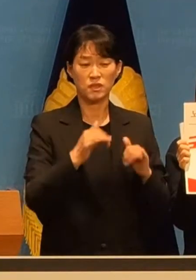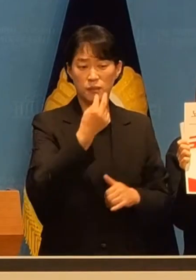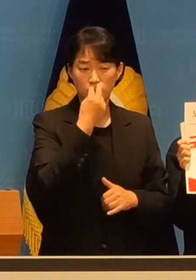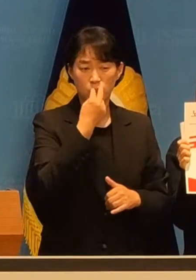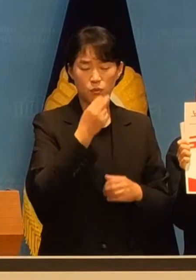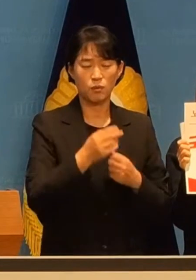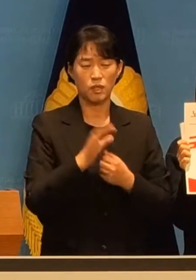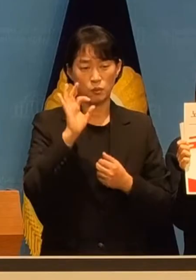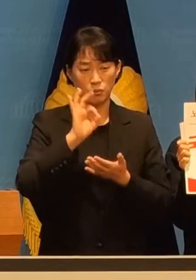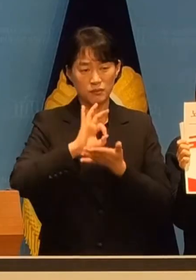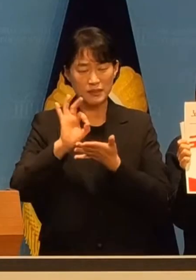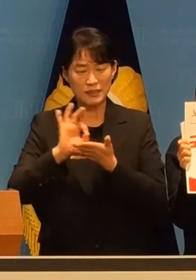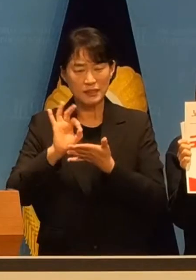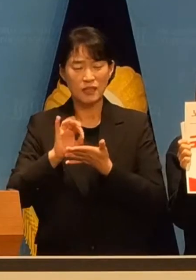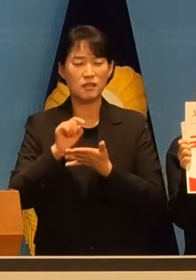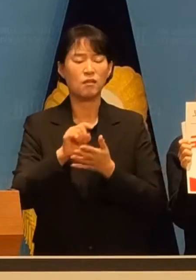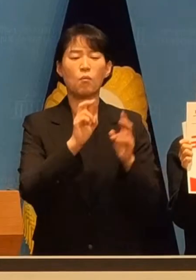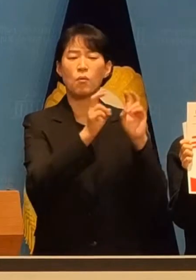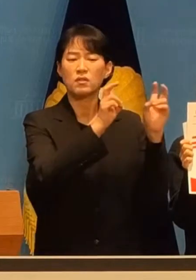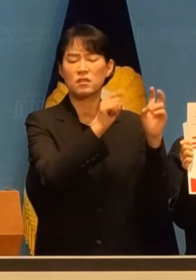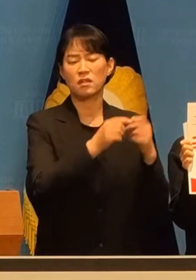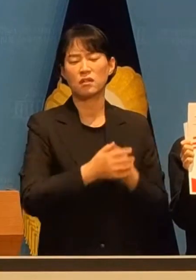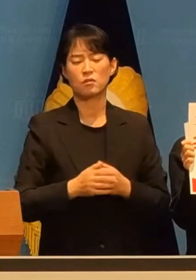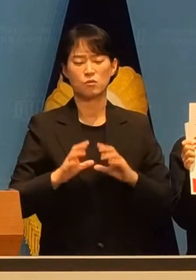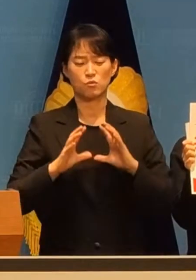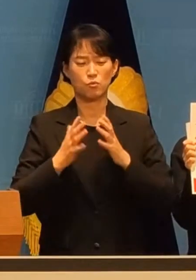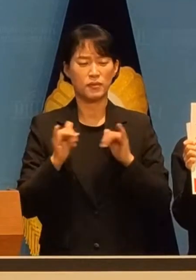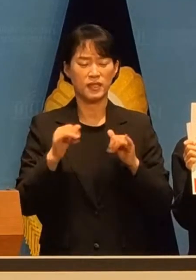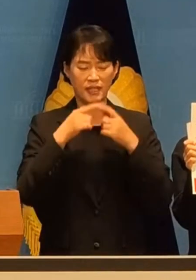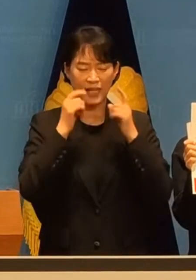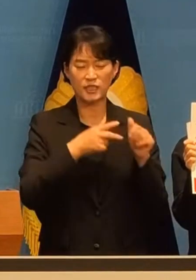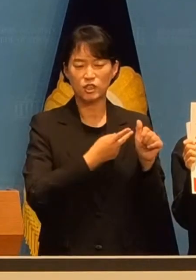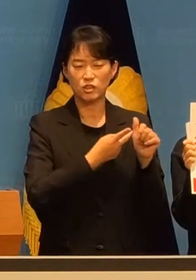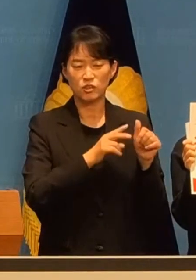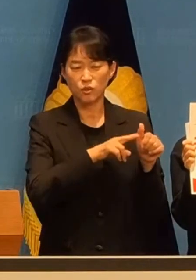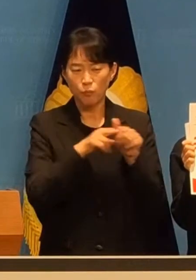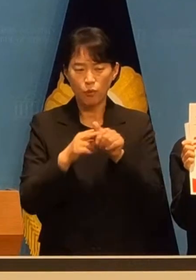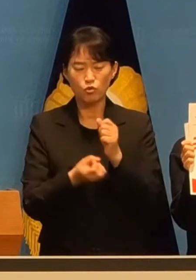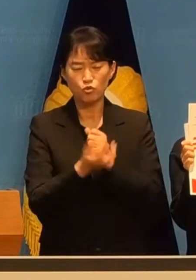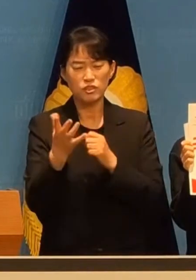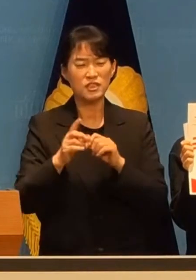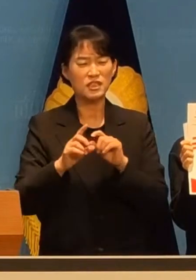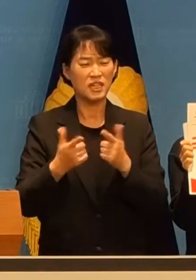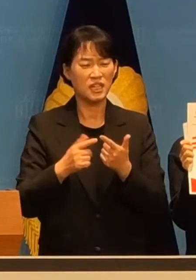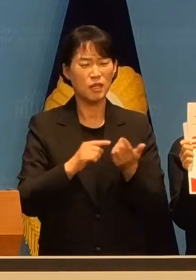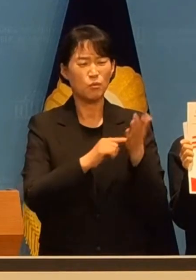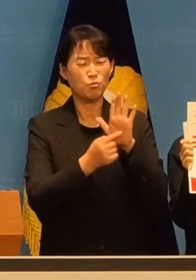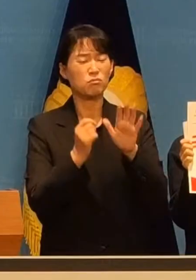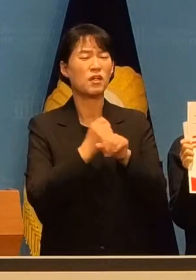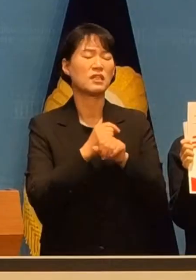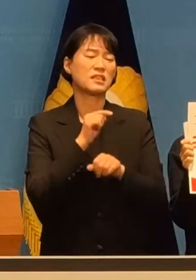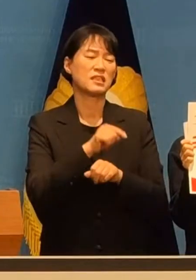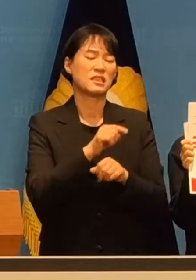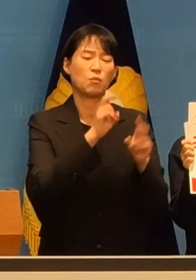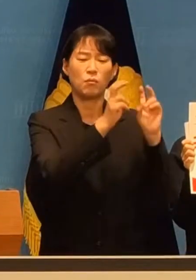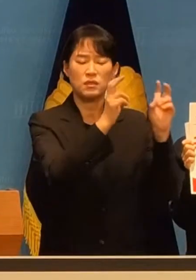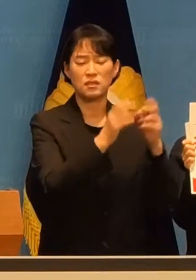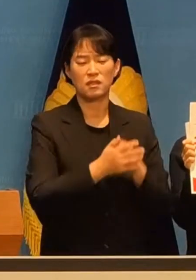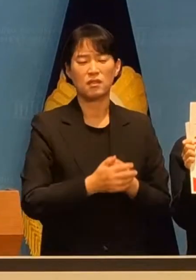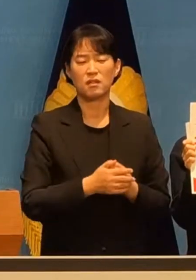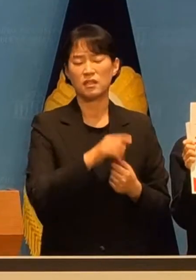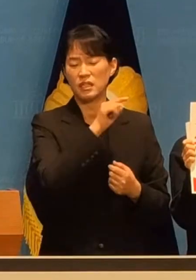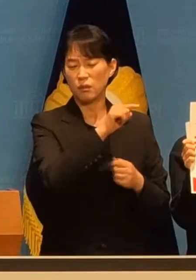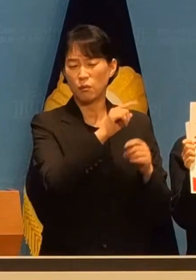비용으로 처리하는 죽음의 기업, 국민 개인정보조차 유출이 아닌 노출해버리는 반인권 기업, 쿠팡을